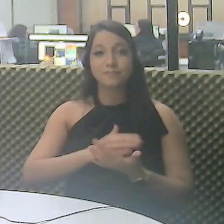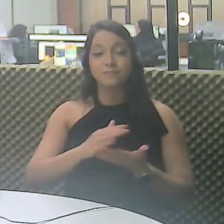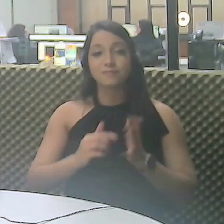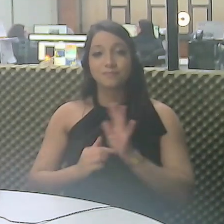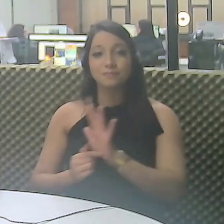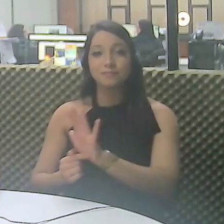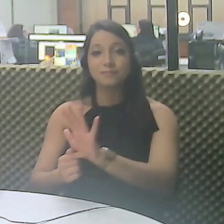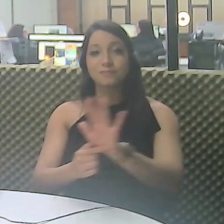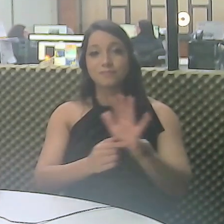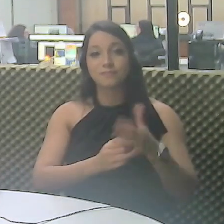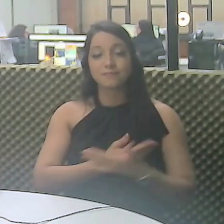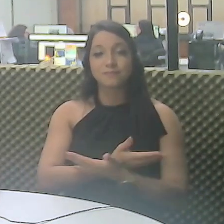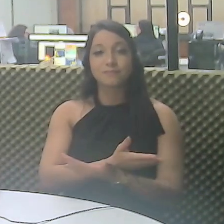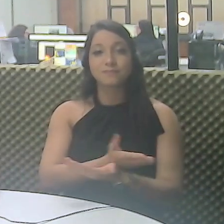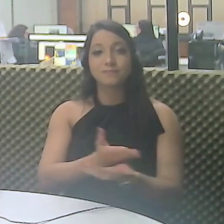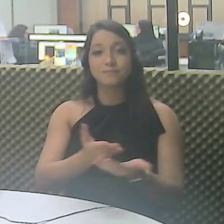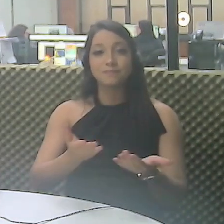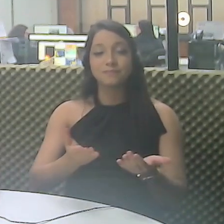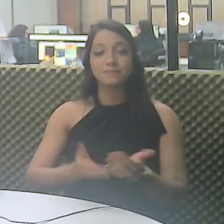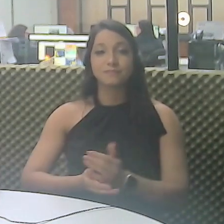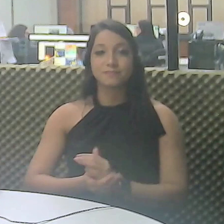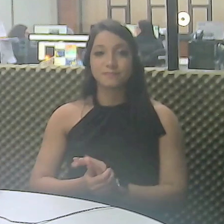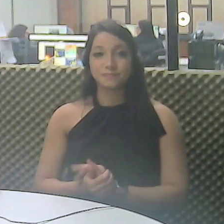Uberlândia no ar pra você.